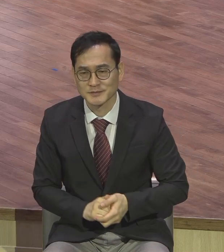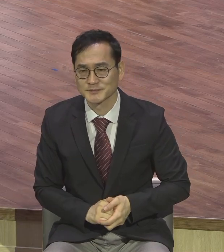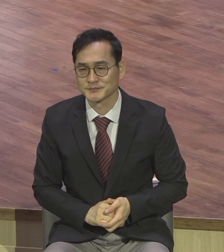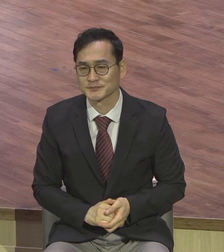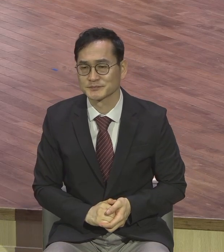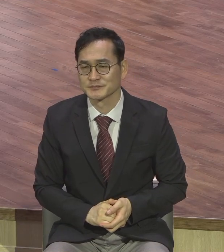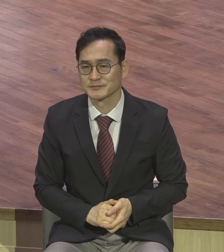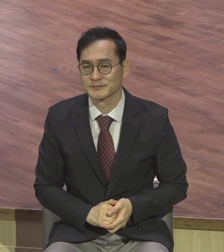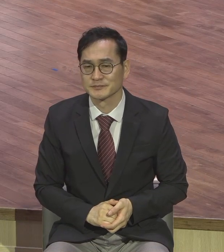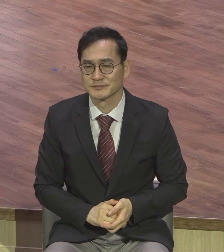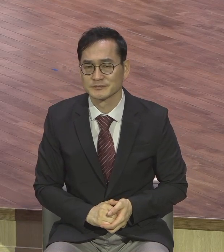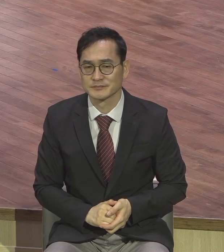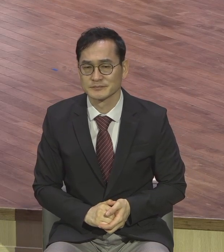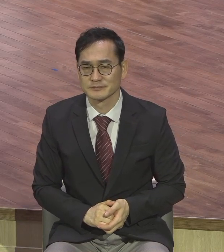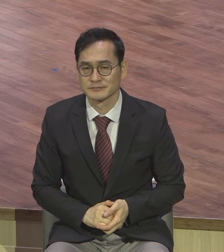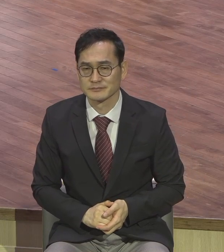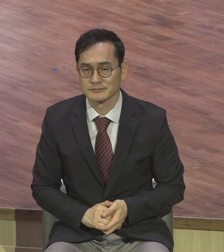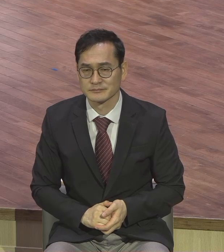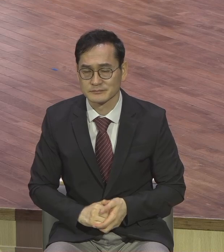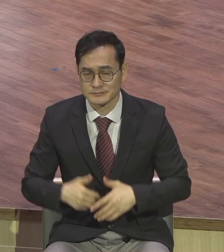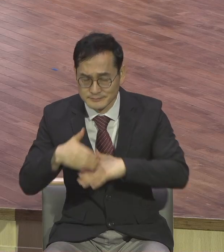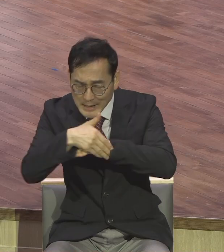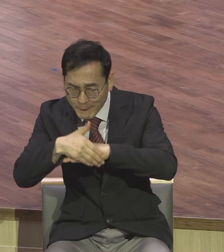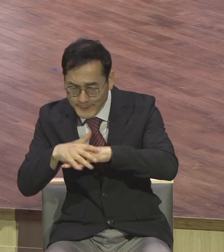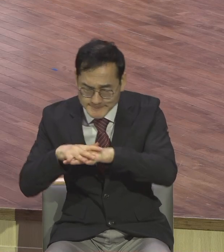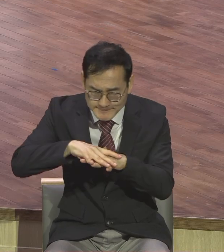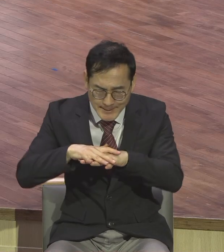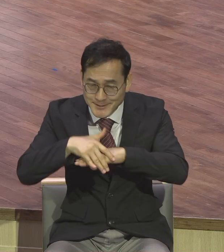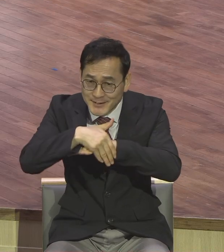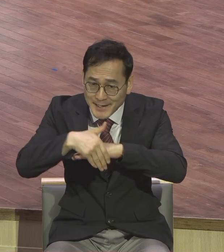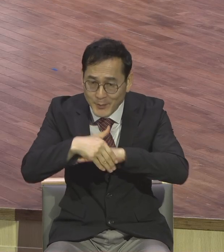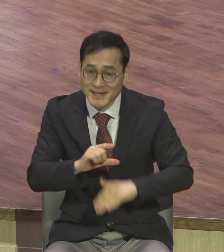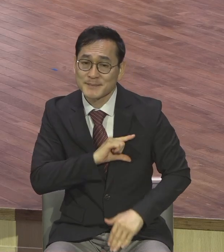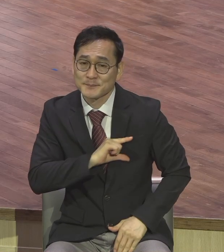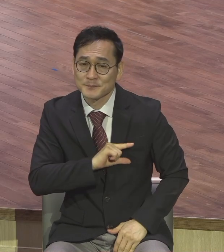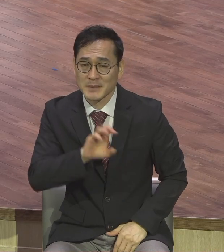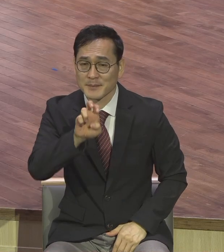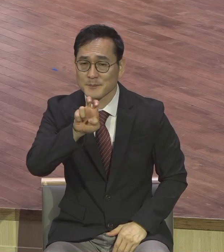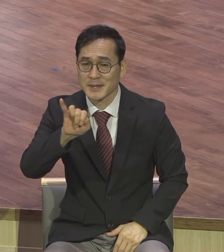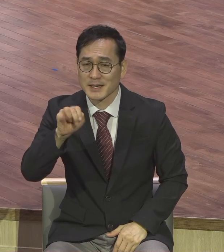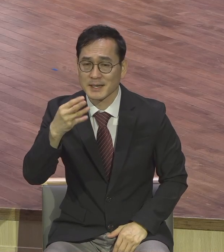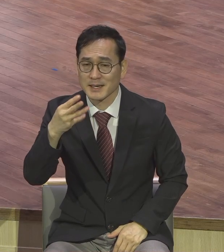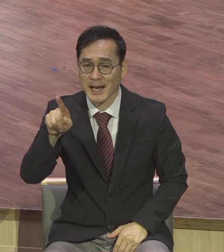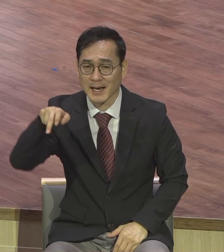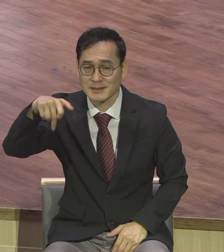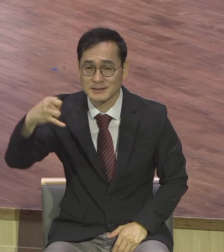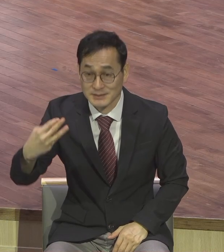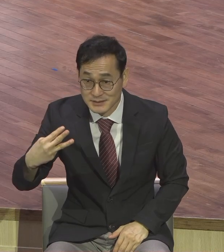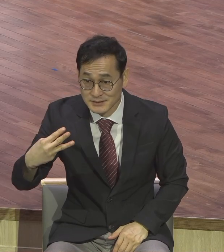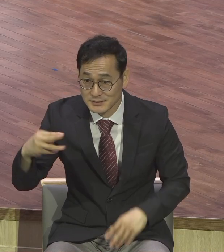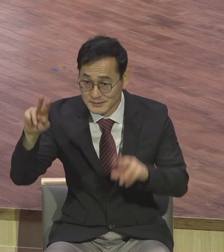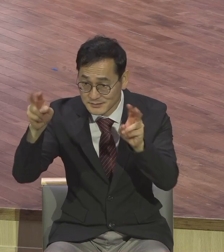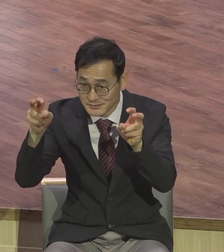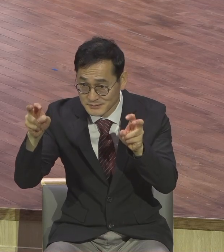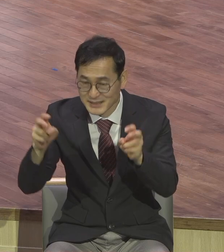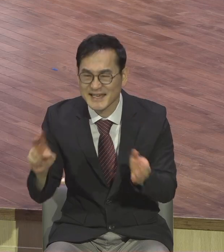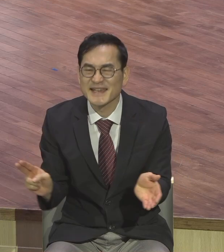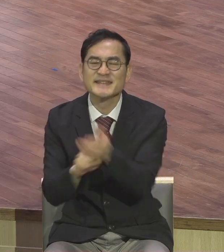수송 작전의 작전을 작전명이 뭐였느냐? 미라클 기적이었어요. 미라클이었어요. 왜냐?